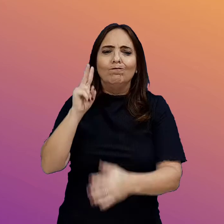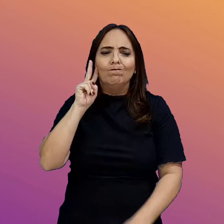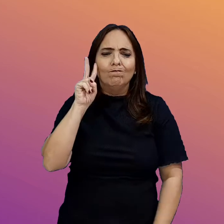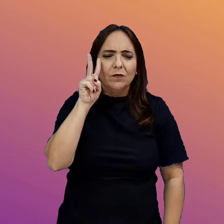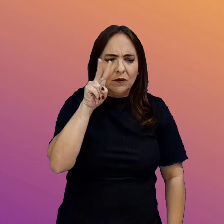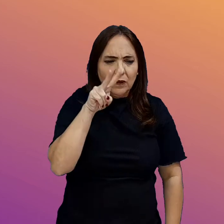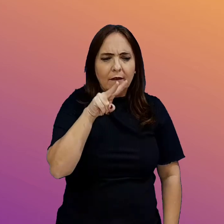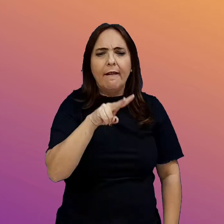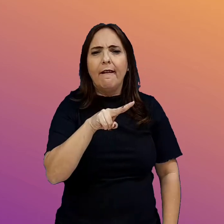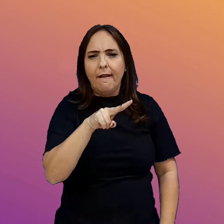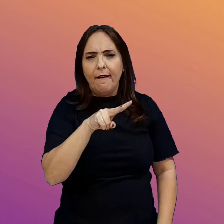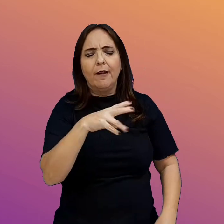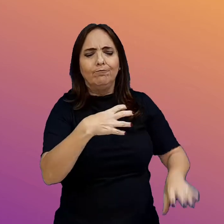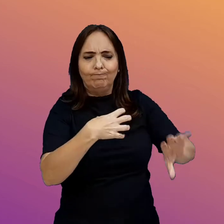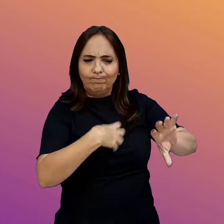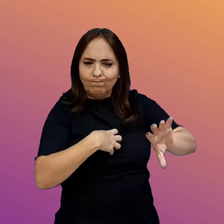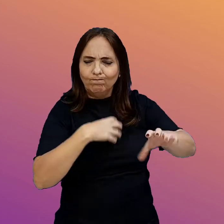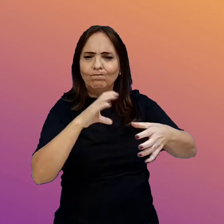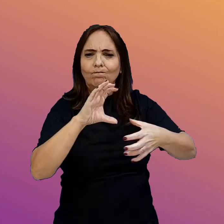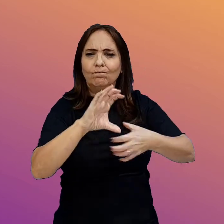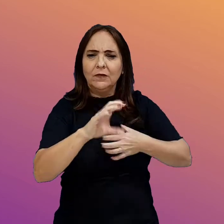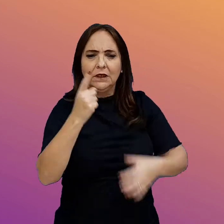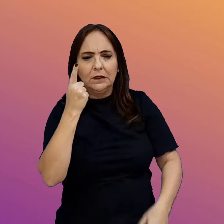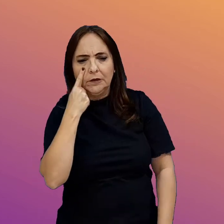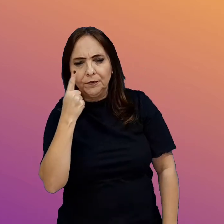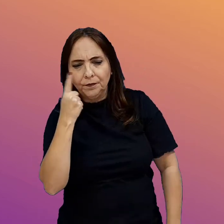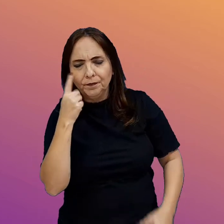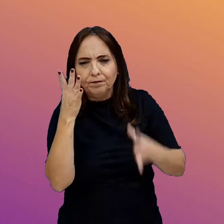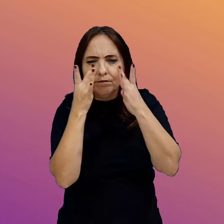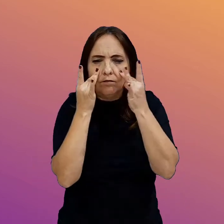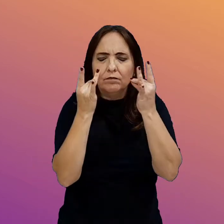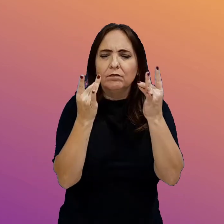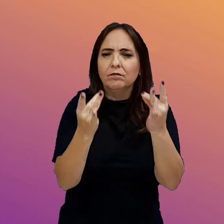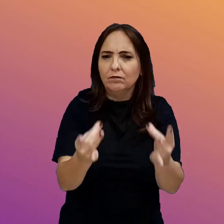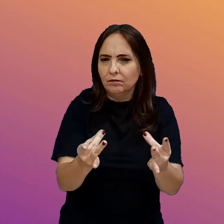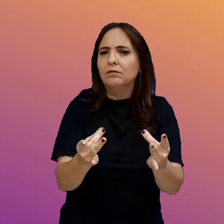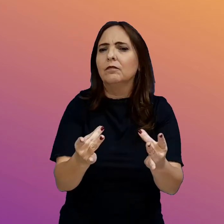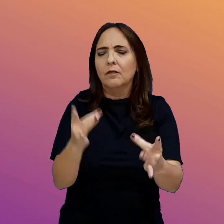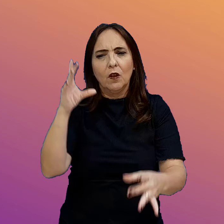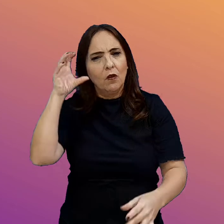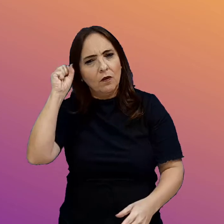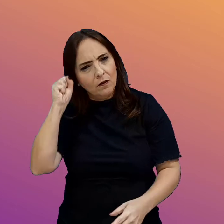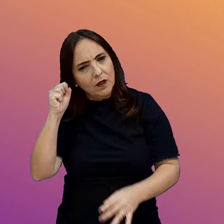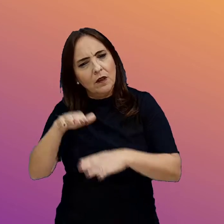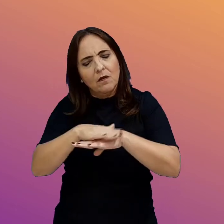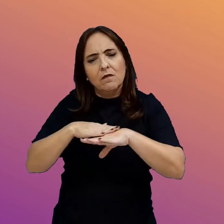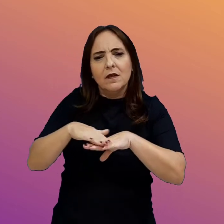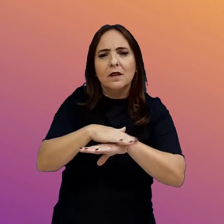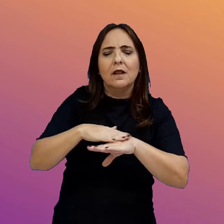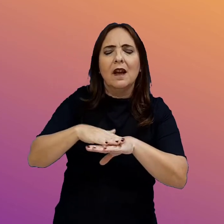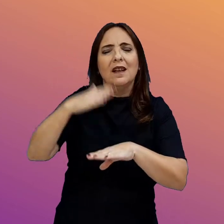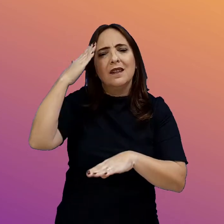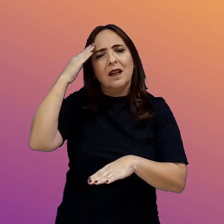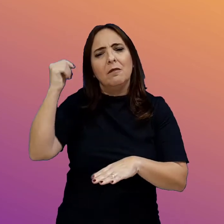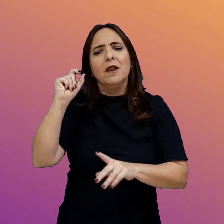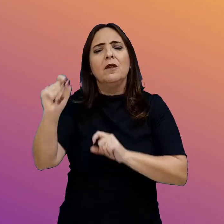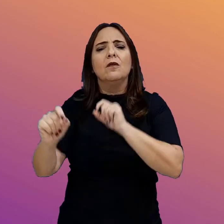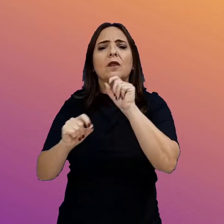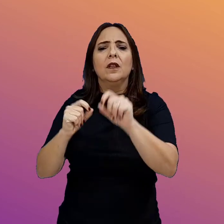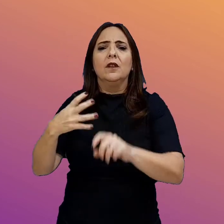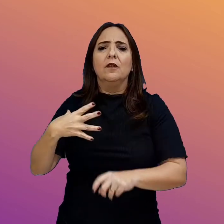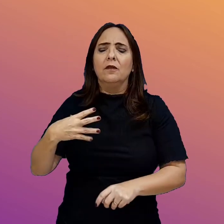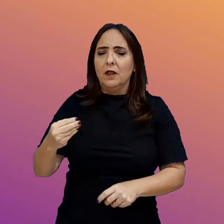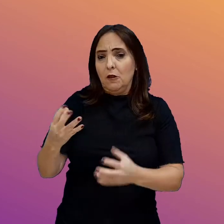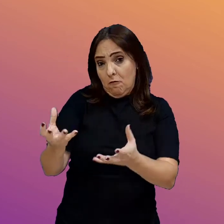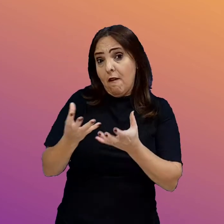olhar olho no olho, prestar atenção, ouvir o que realmente está dizendo. E é muito comum, né? Às vezes,